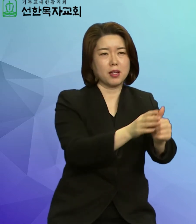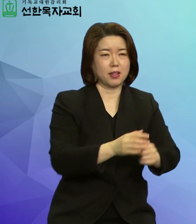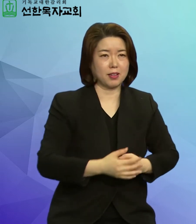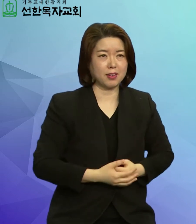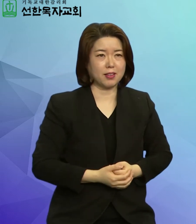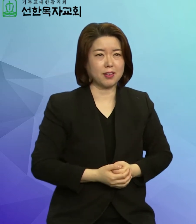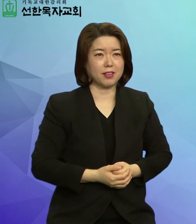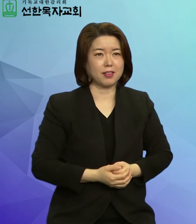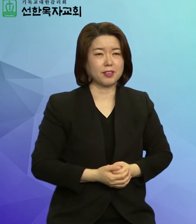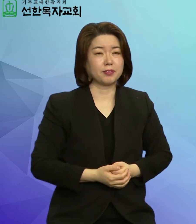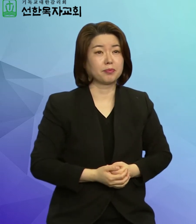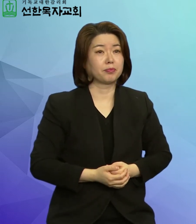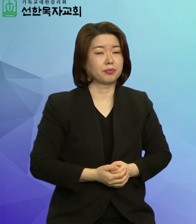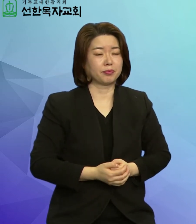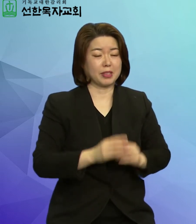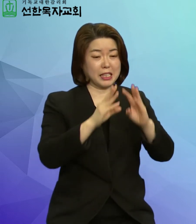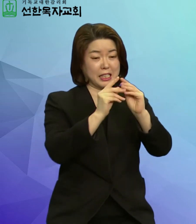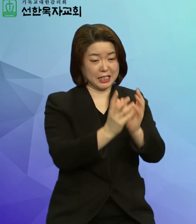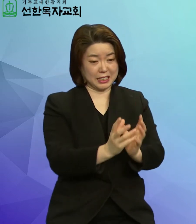맡기라.